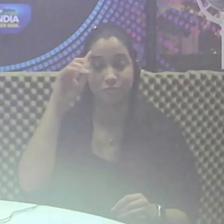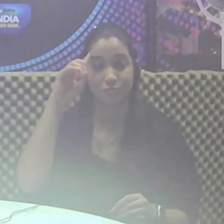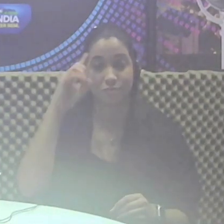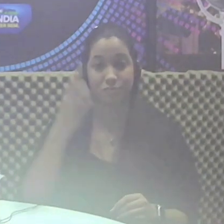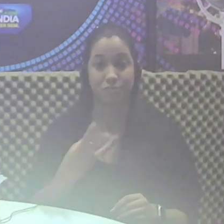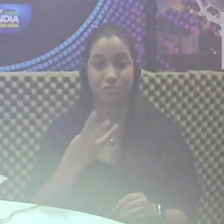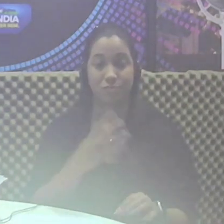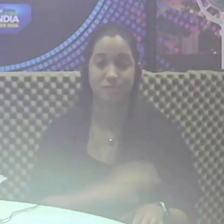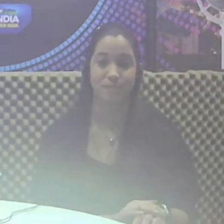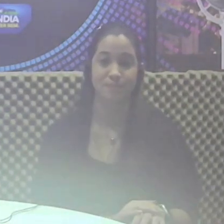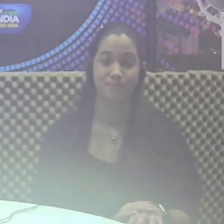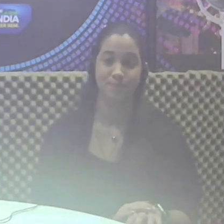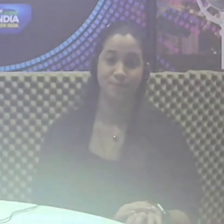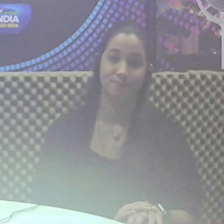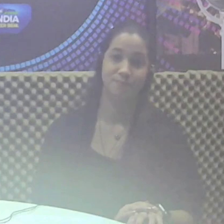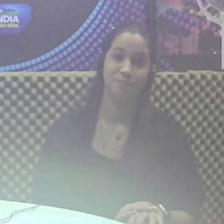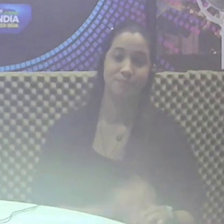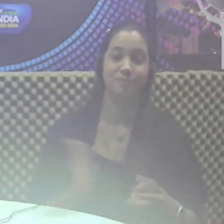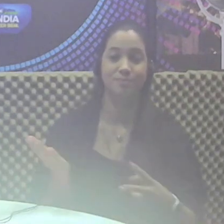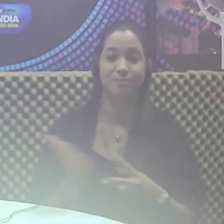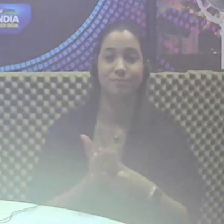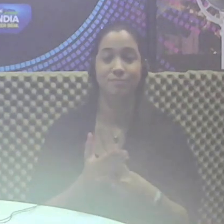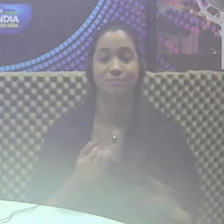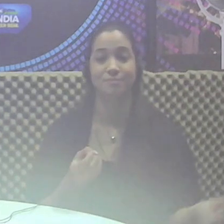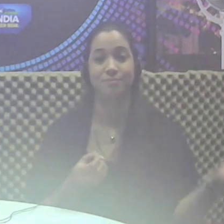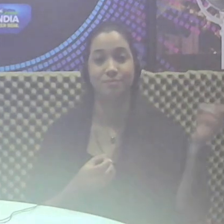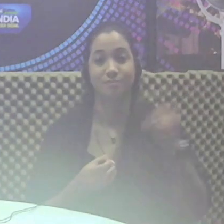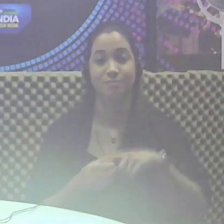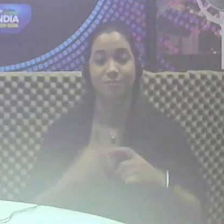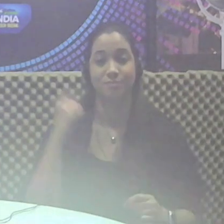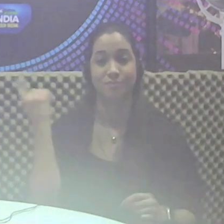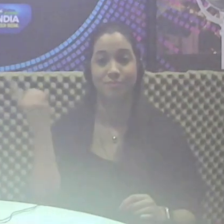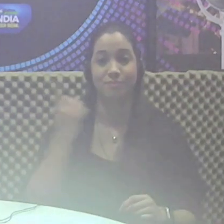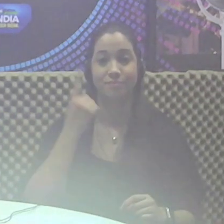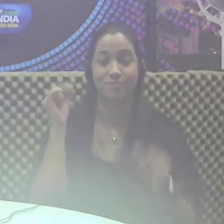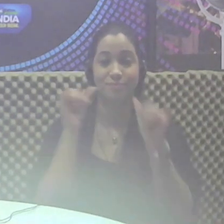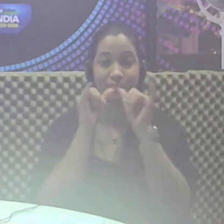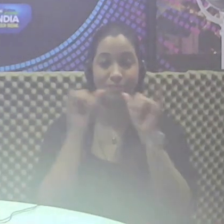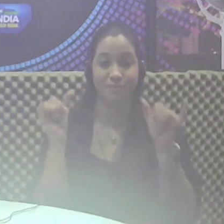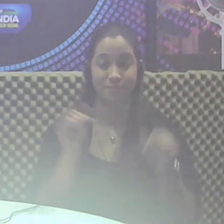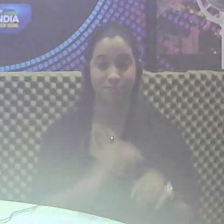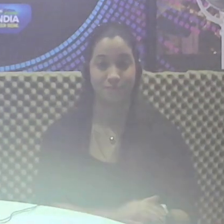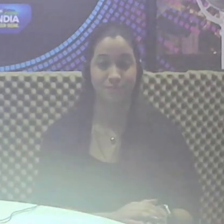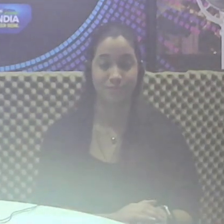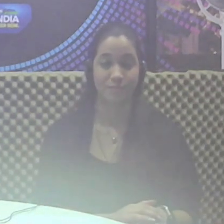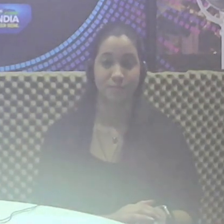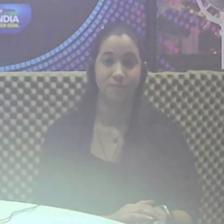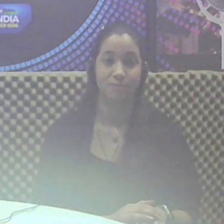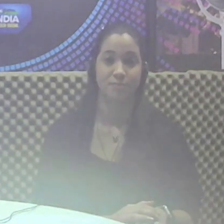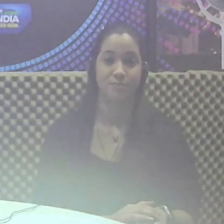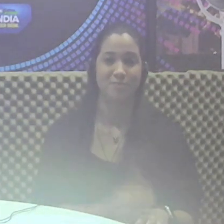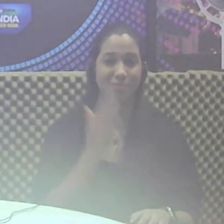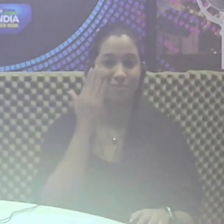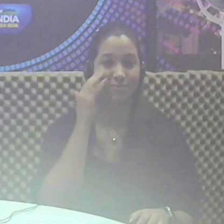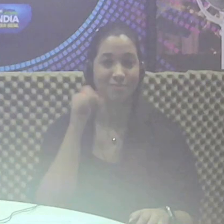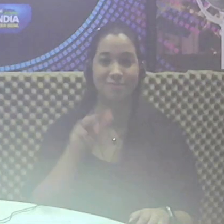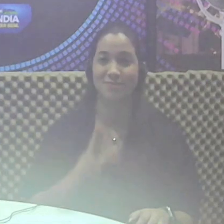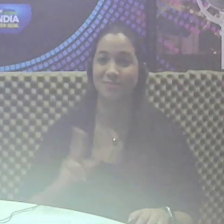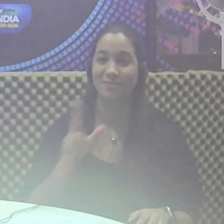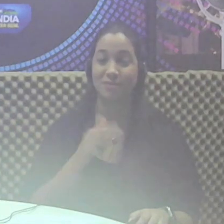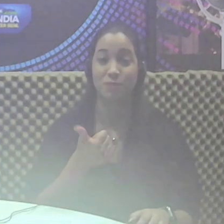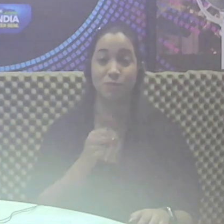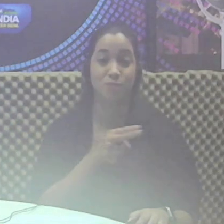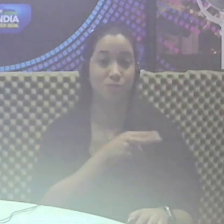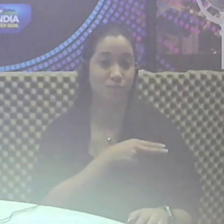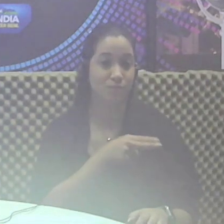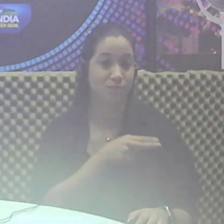3. Agora vamos para um rápido intervalo, já voltamos com o Giro de Notícias. Você sabia que aqui em Uberlândia tem 11